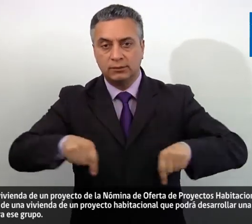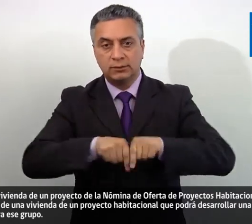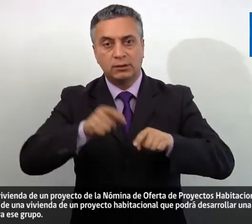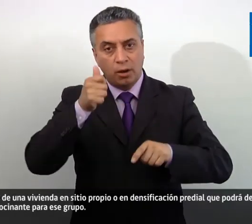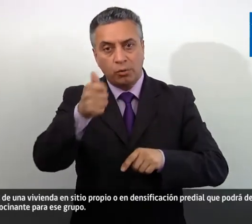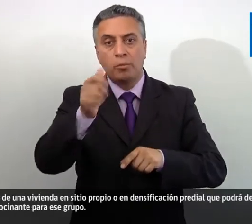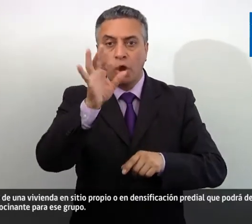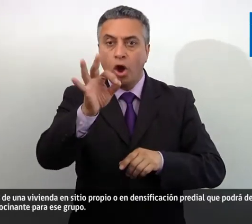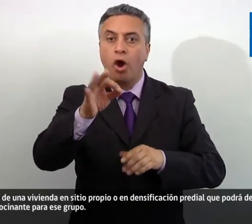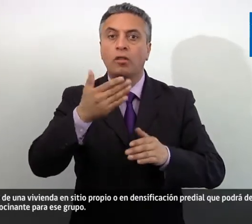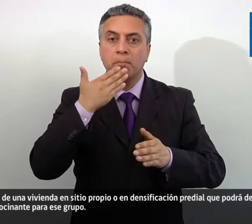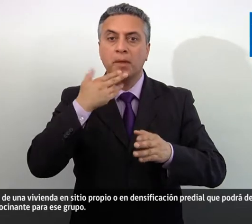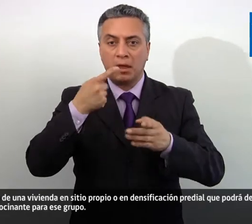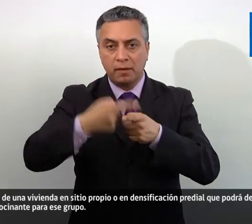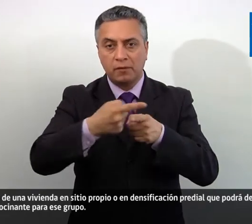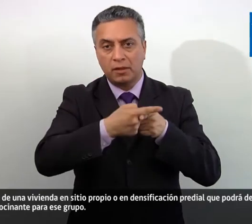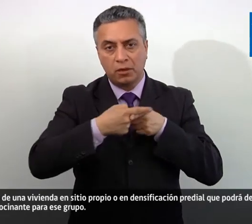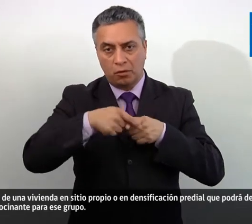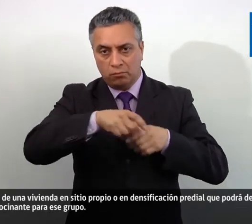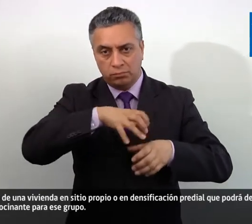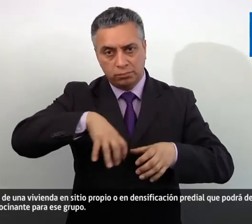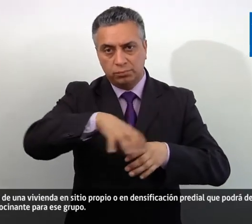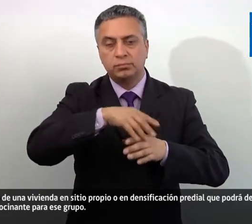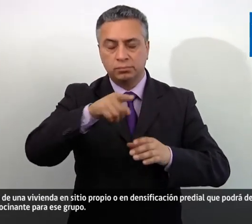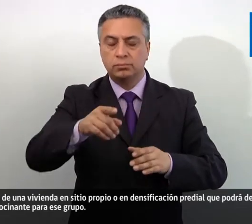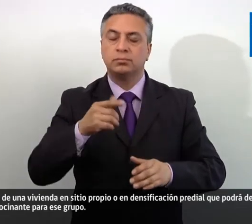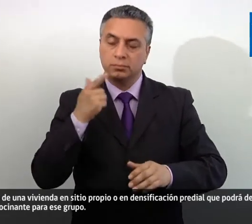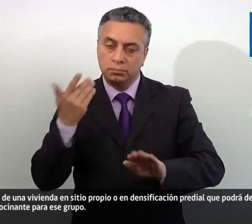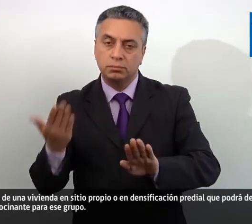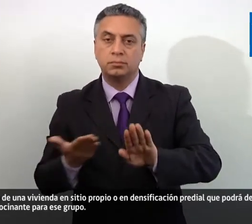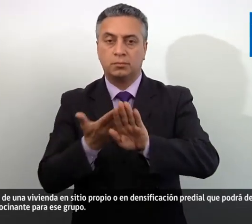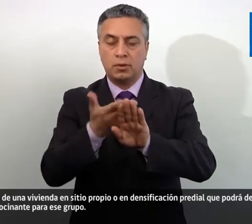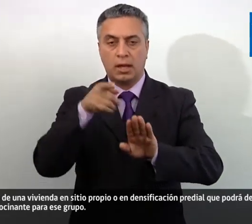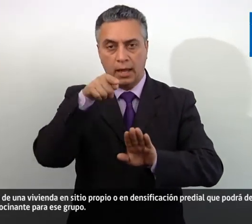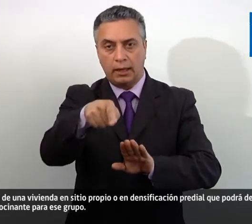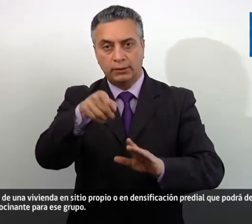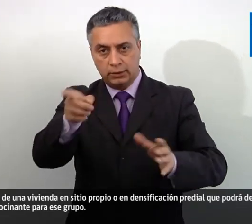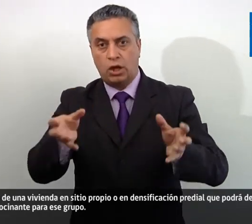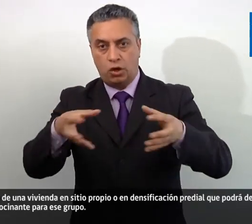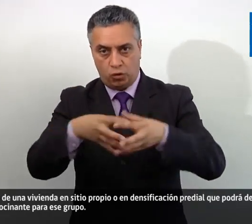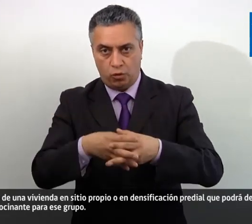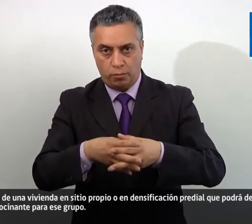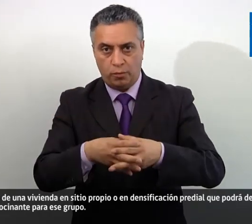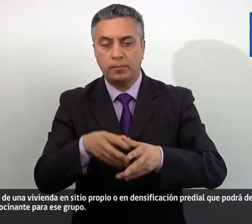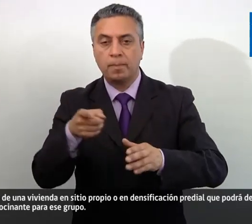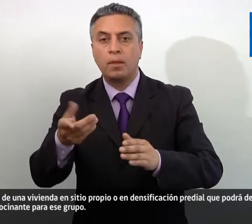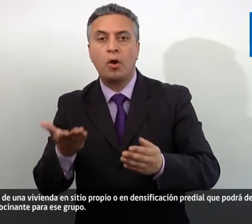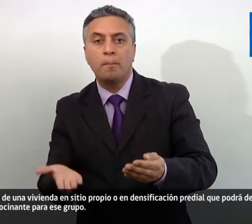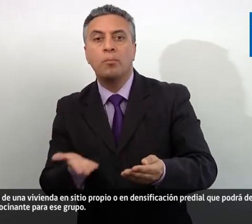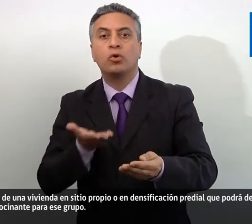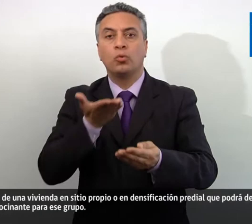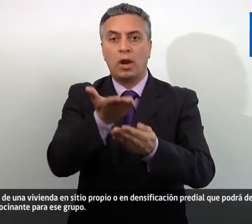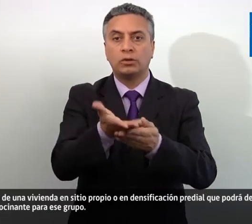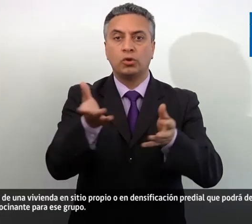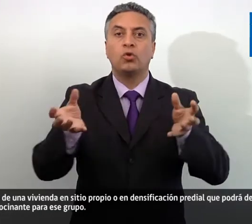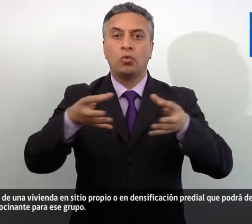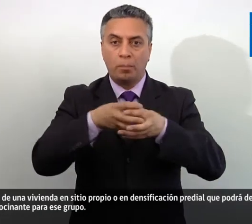grupo, construcción de una vivienda en sitio propio o en densificación predial que podrá desarrollar una entidad patrocinante para ese